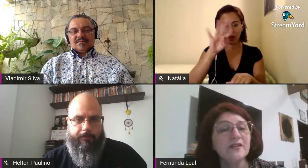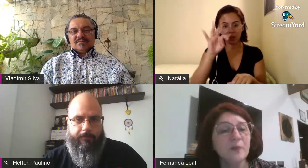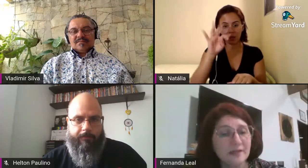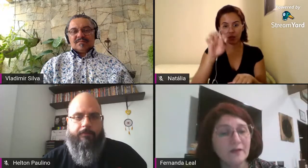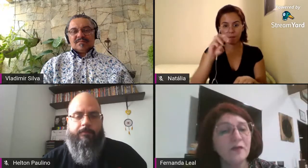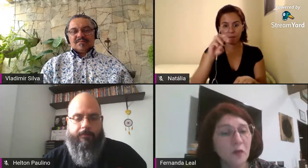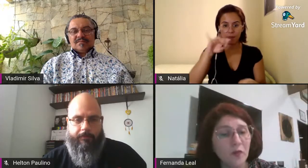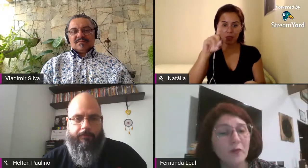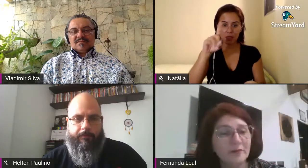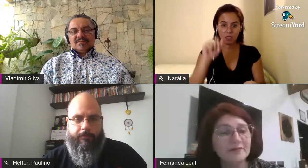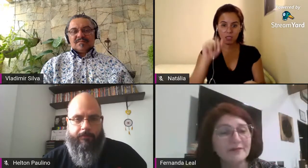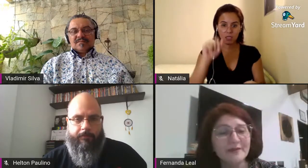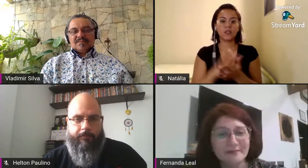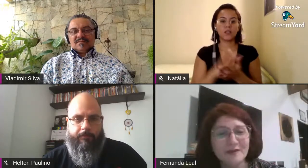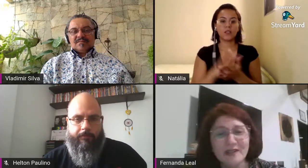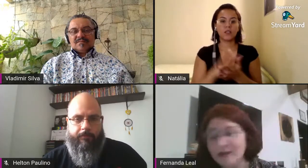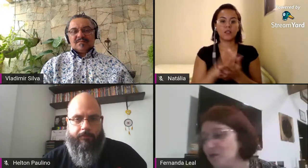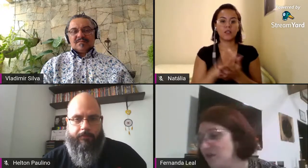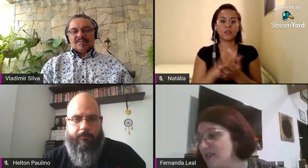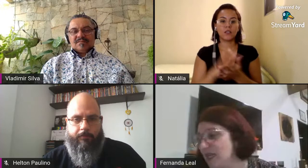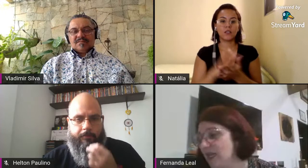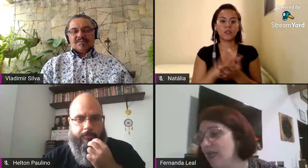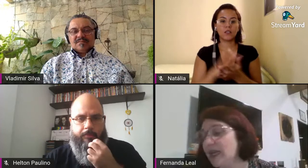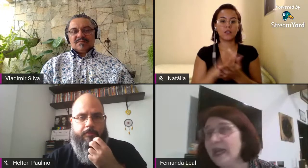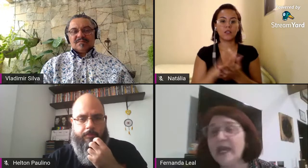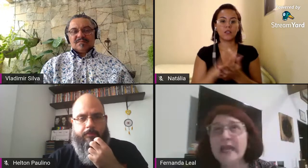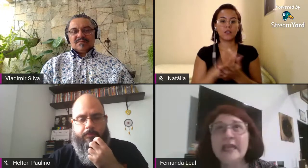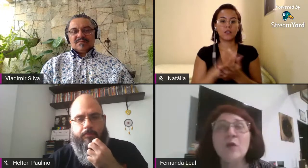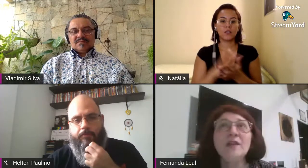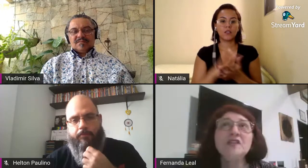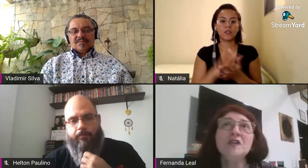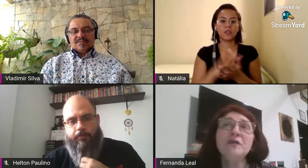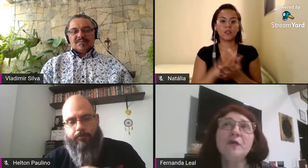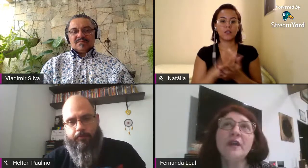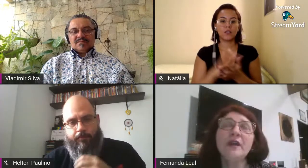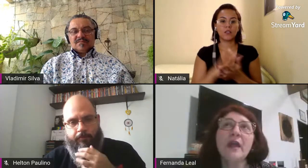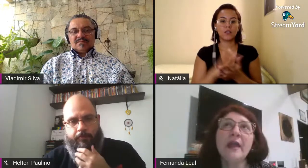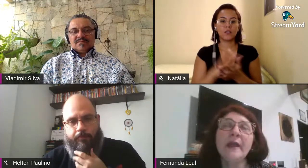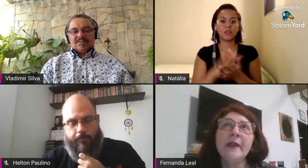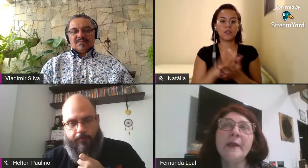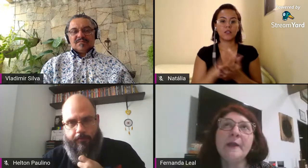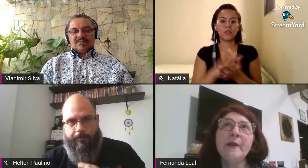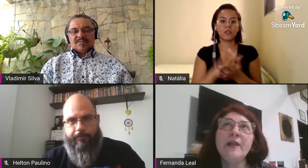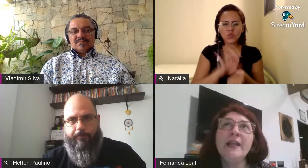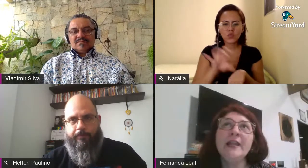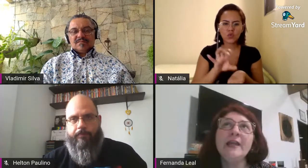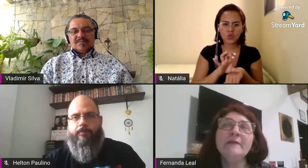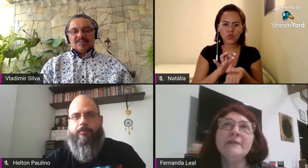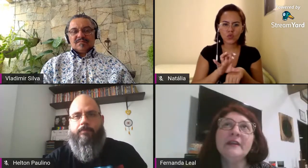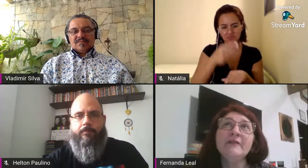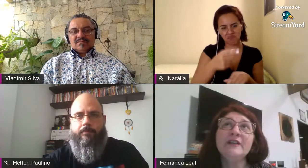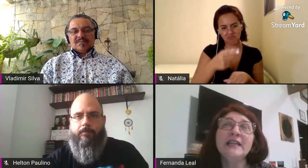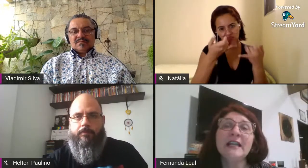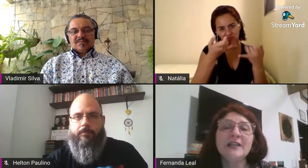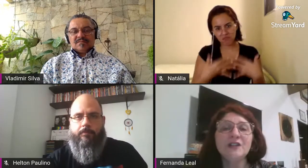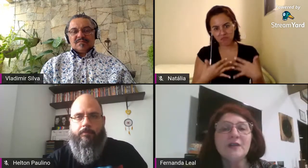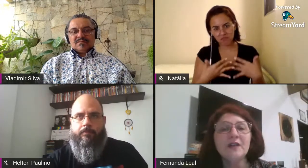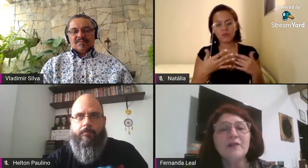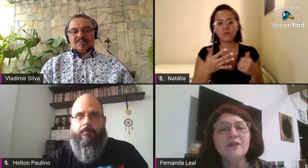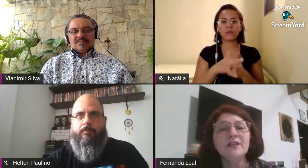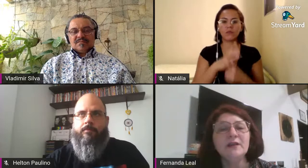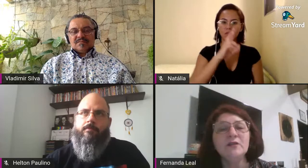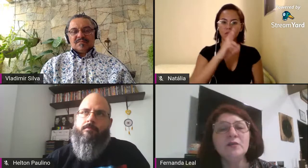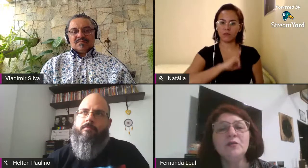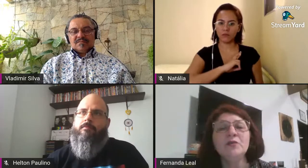no Brasil, mas se for, você vai nos dizer. E quando a gente foi, eu e Lira e Vanderlan, a gente